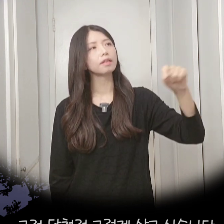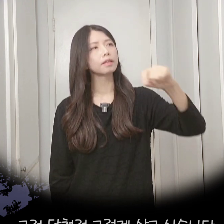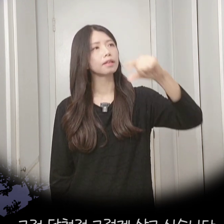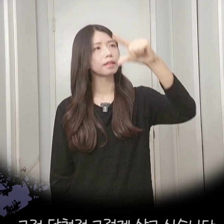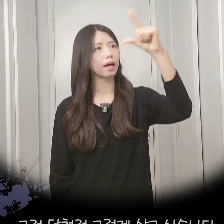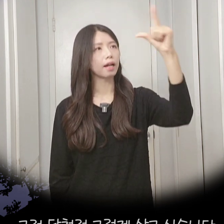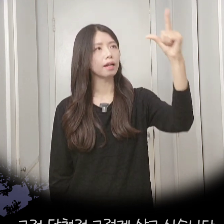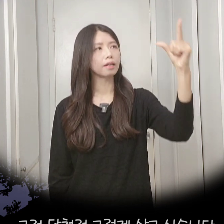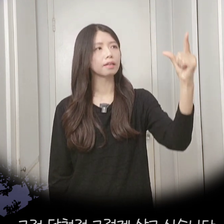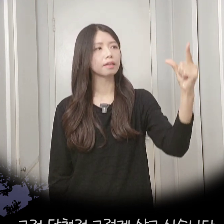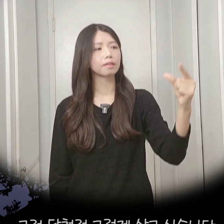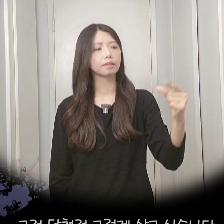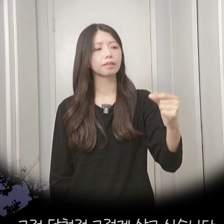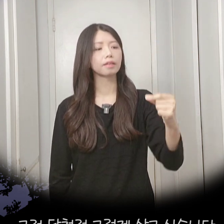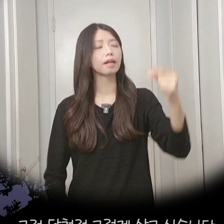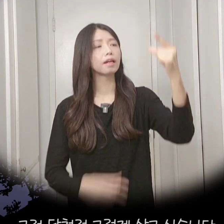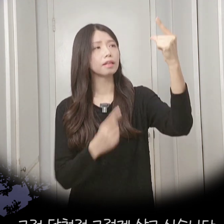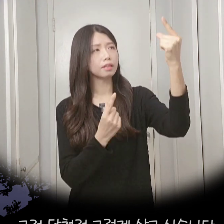그런